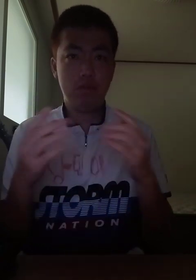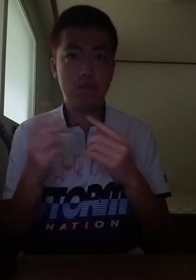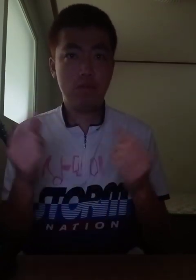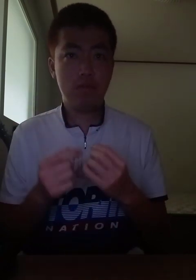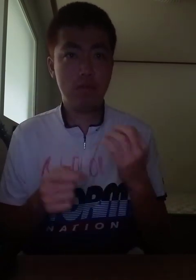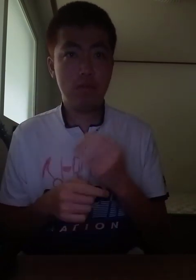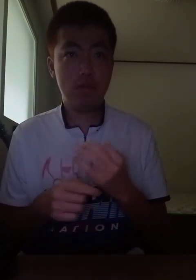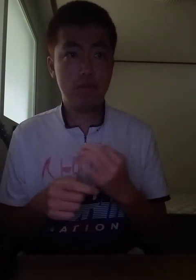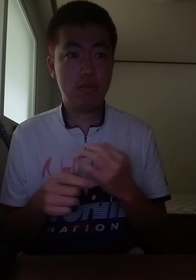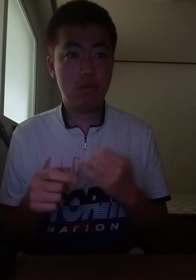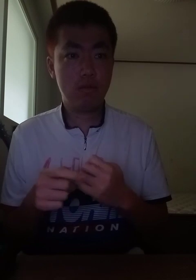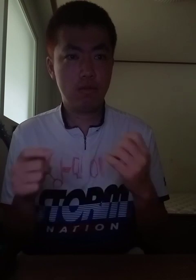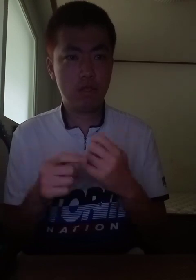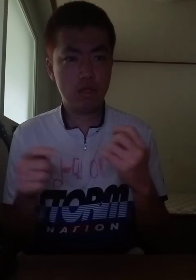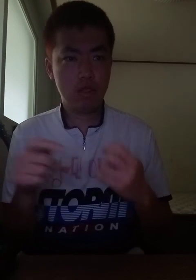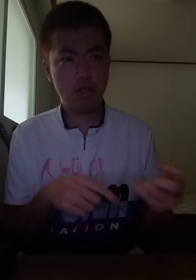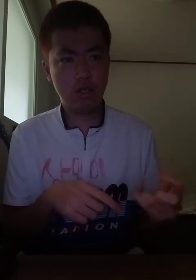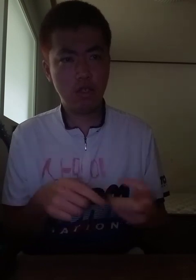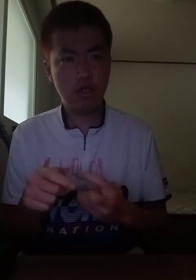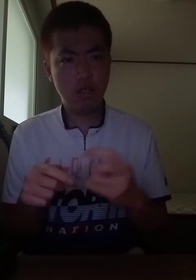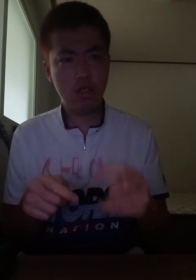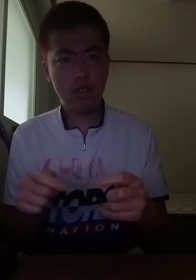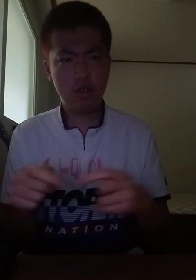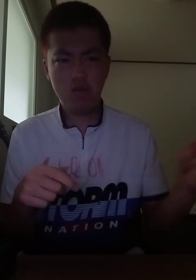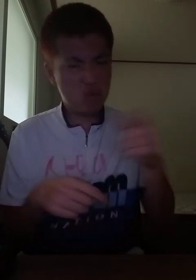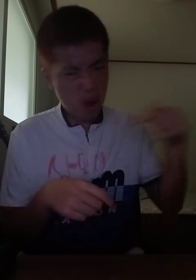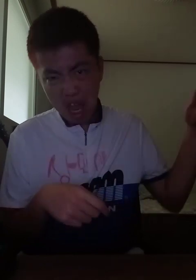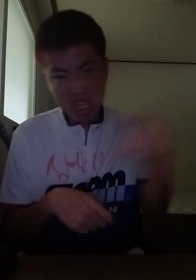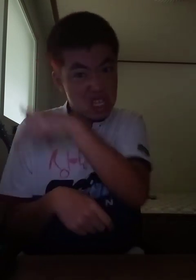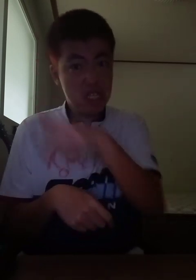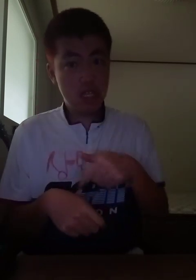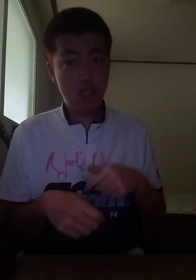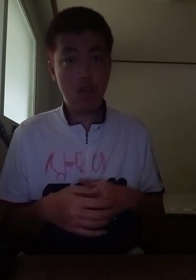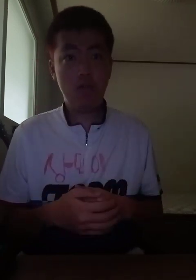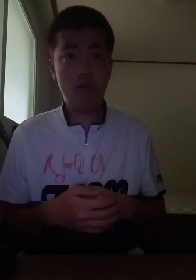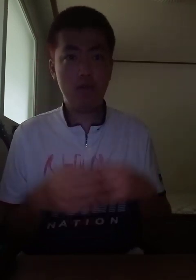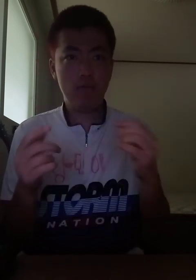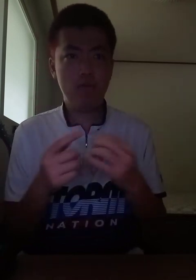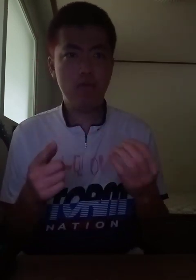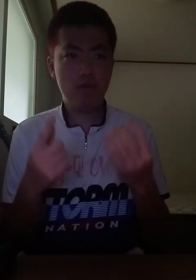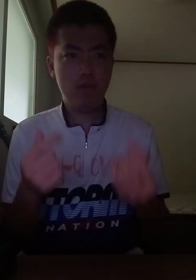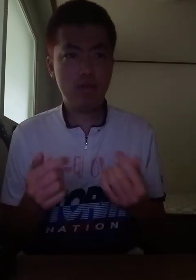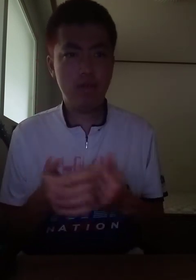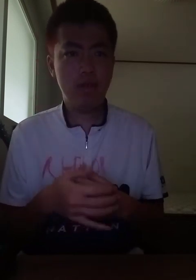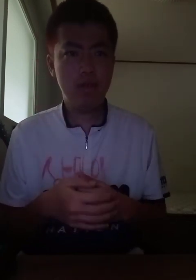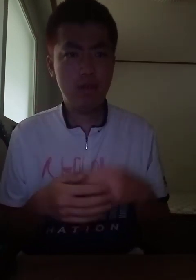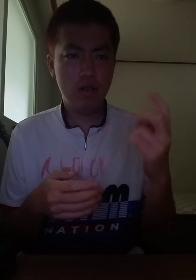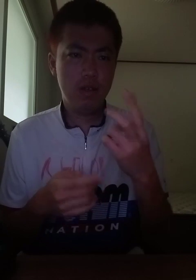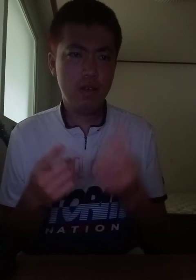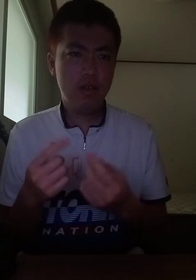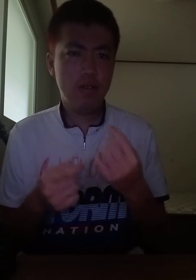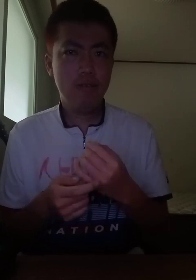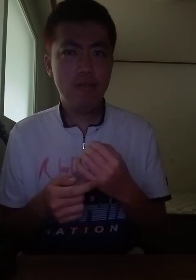지갑을 떨어뜨려갖고 주우려다가 차가 옆으로 바로 훅 지나갔고. 위험하고 열정만 보내서 신경 쓰는